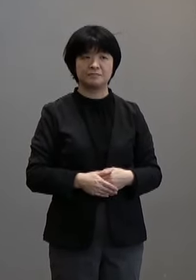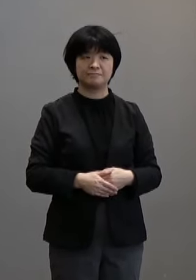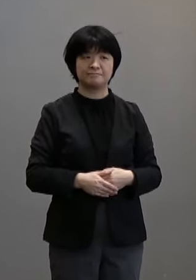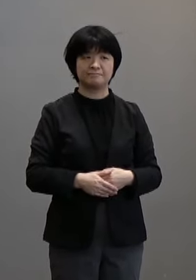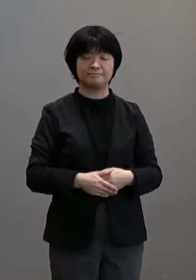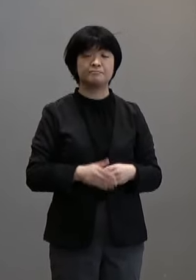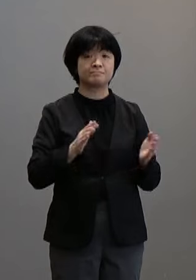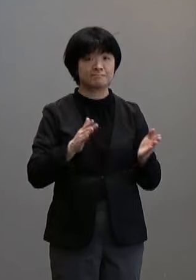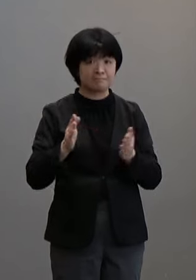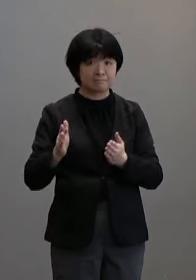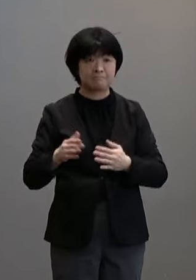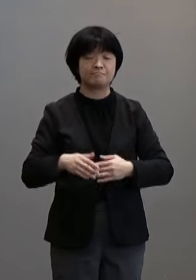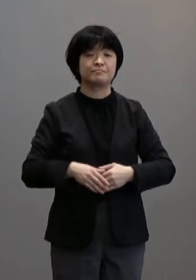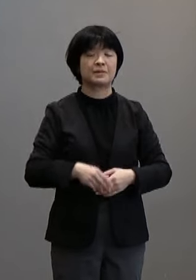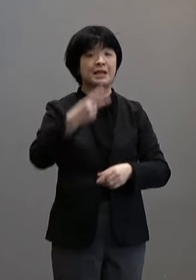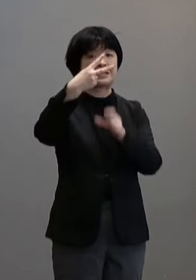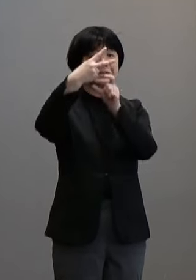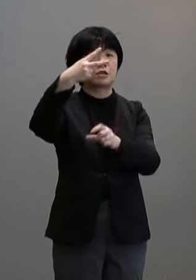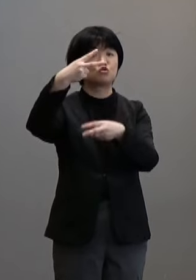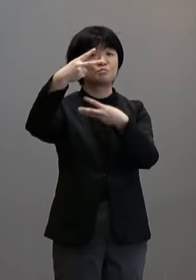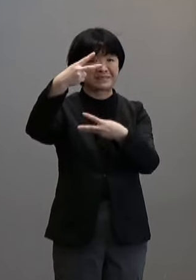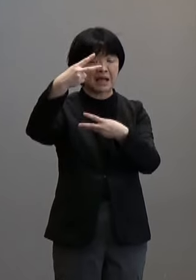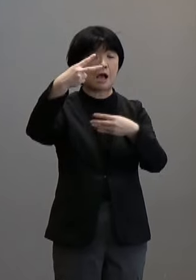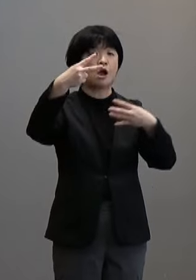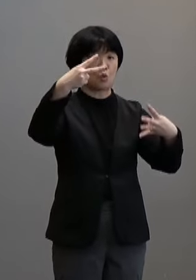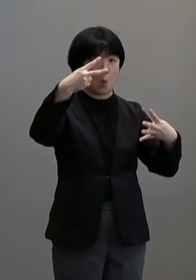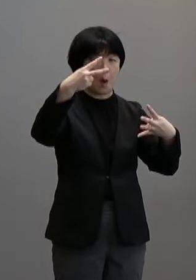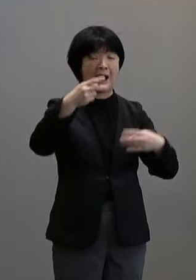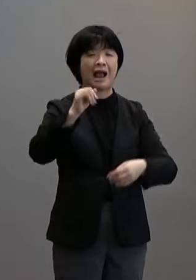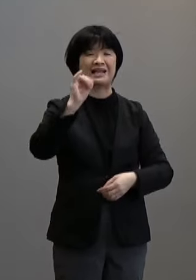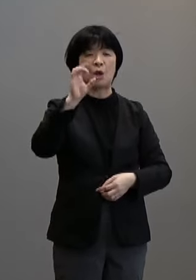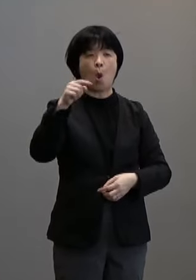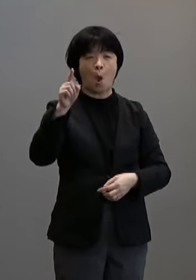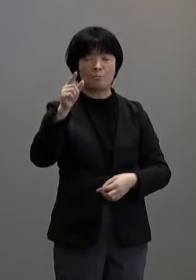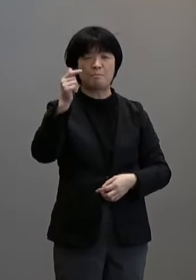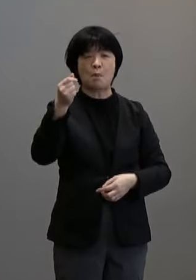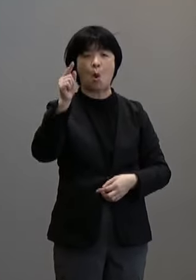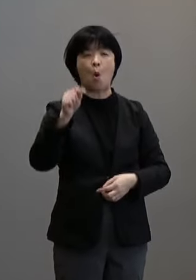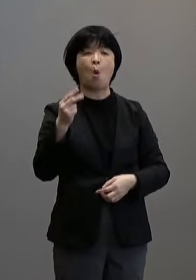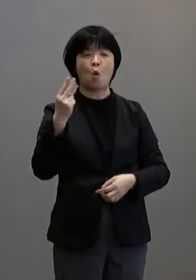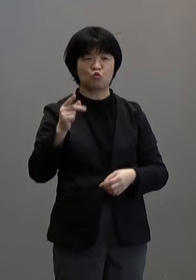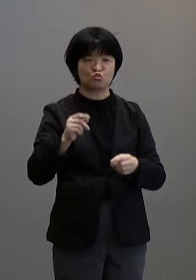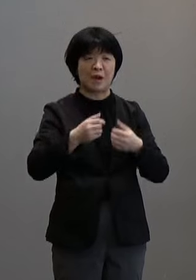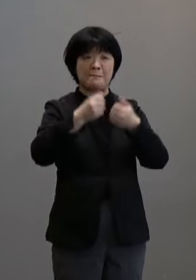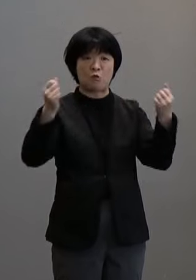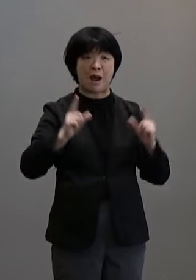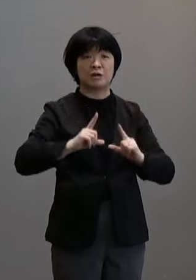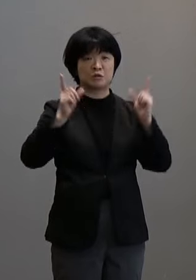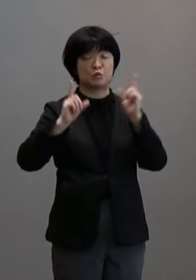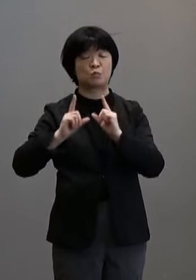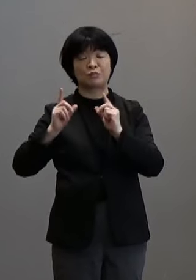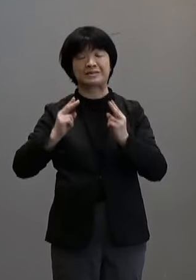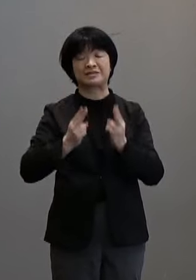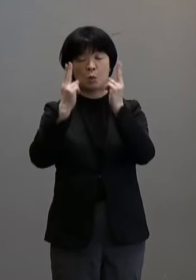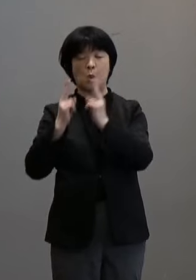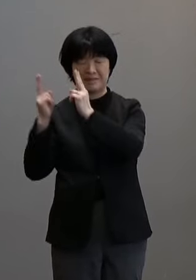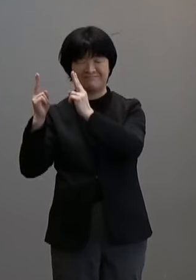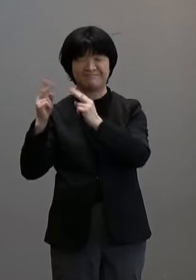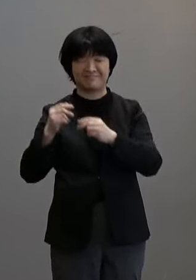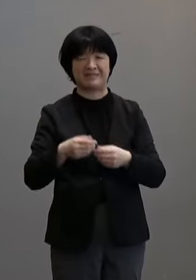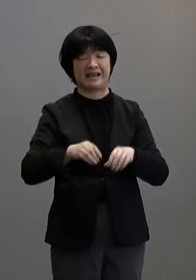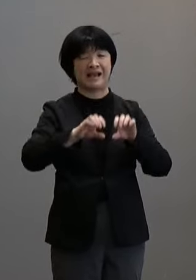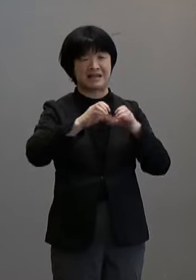はい、また、2月の3日と4日には、イオンモール幕張新都心グランドモールにおいて、焼き芋のほか、クレームブ